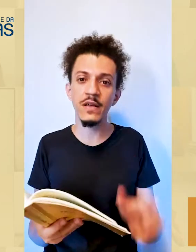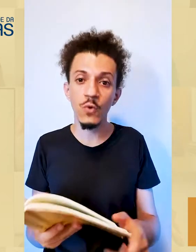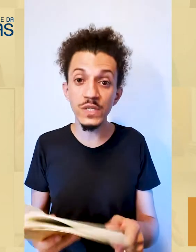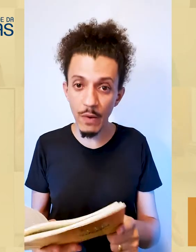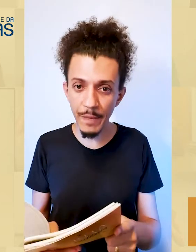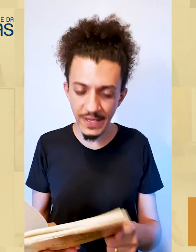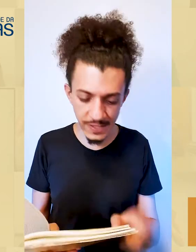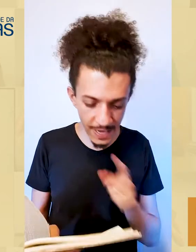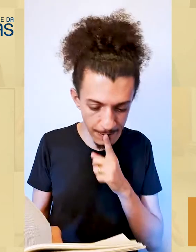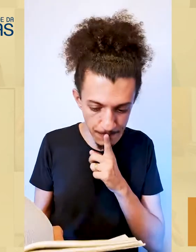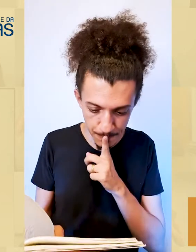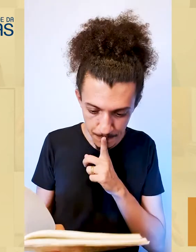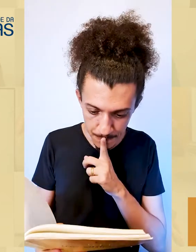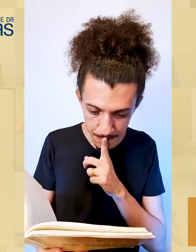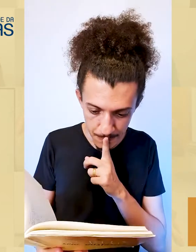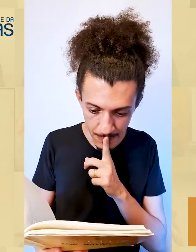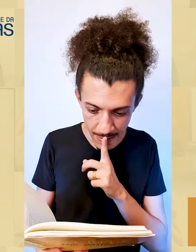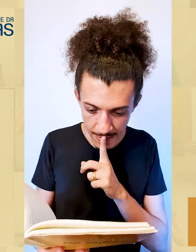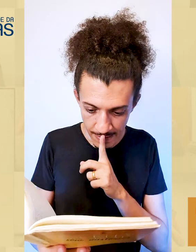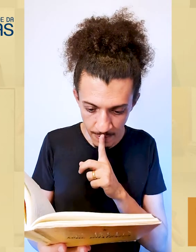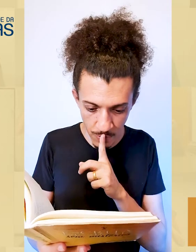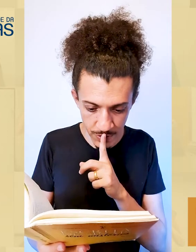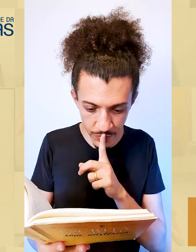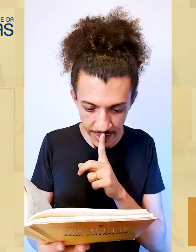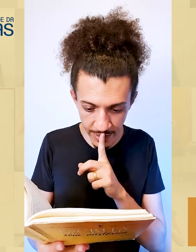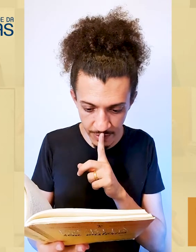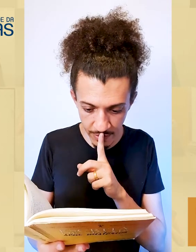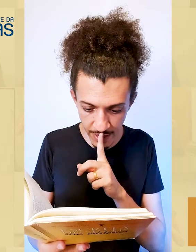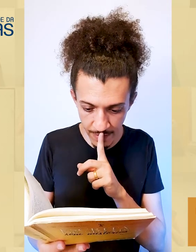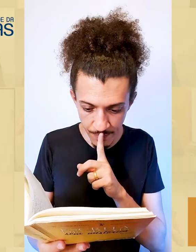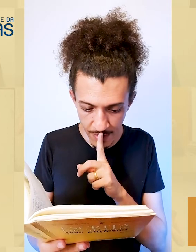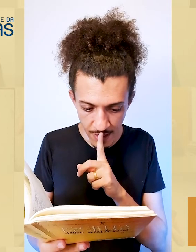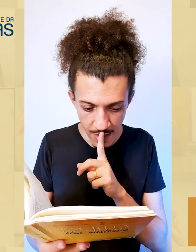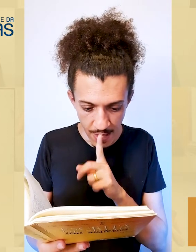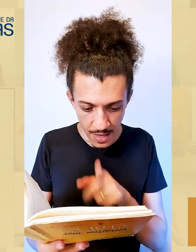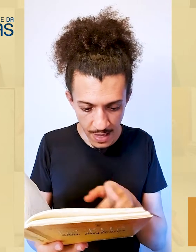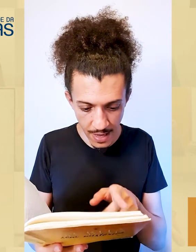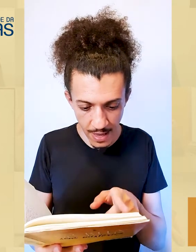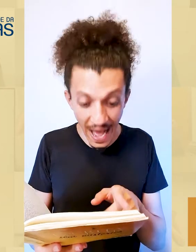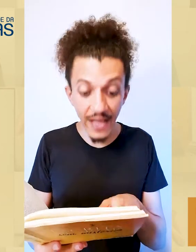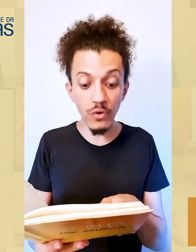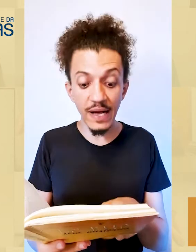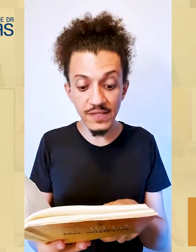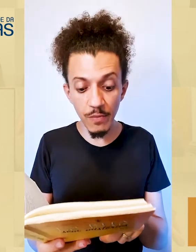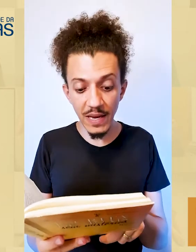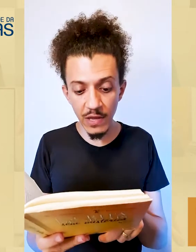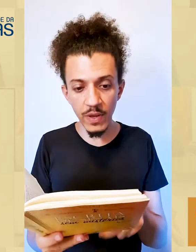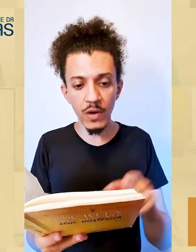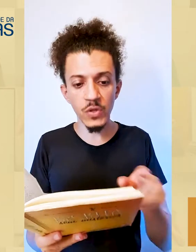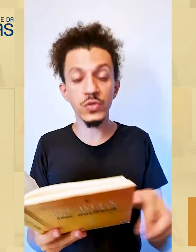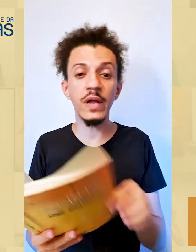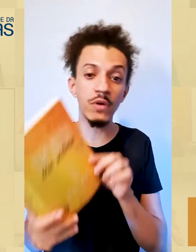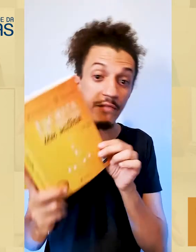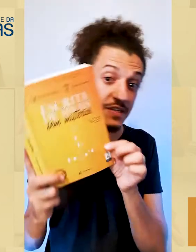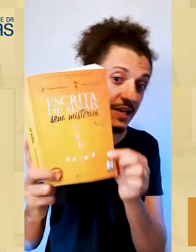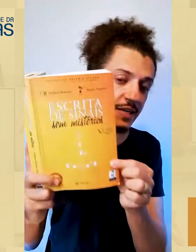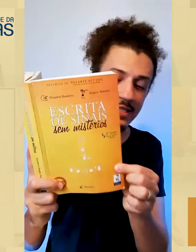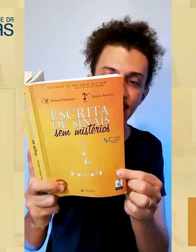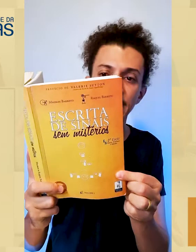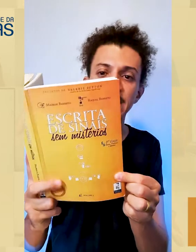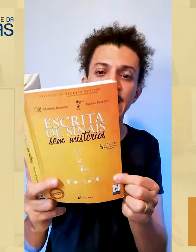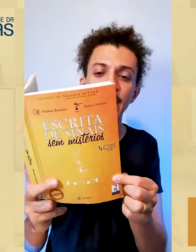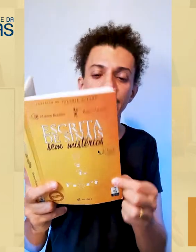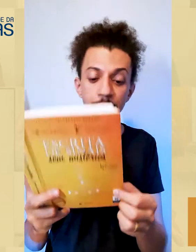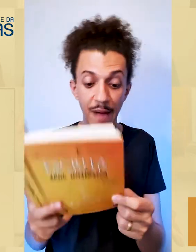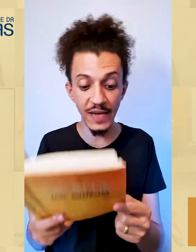atrase o seu aprendizado. Então, continuando aqui. A educação bilíngue, eu estou lendo o livro Escrita de